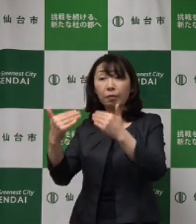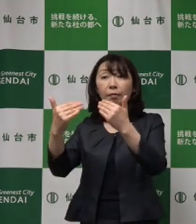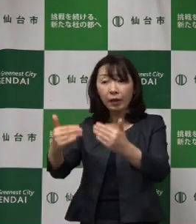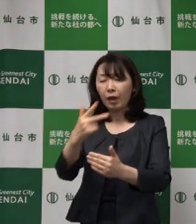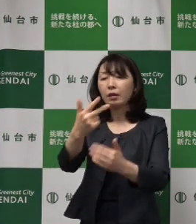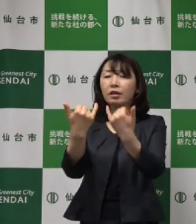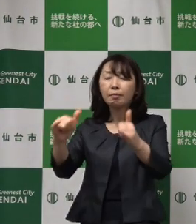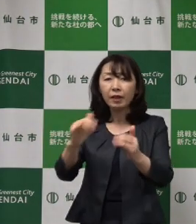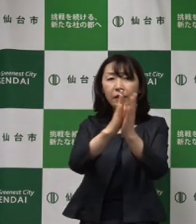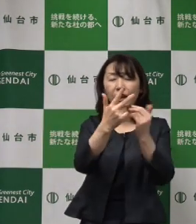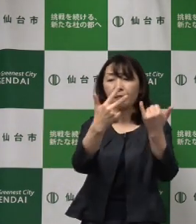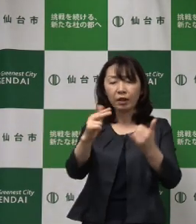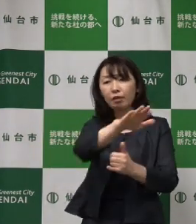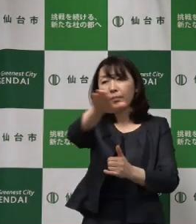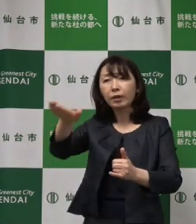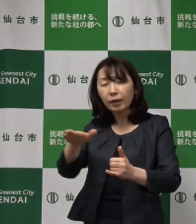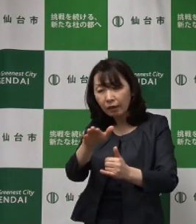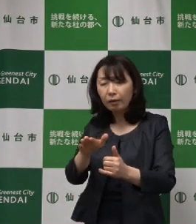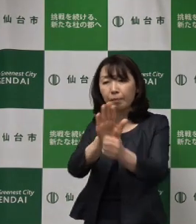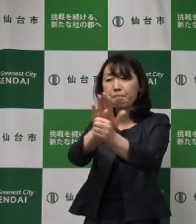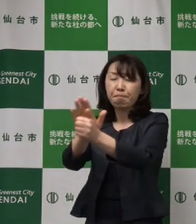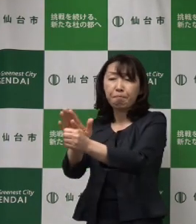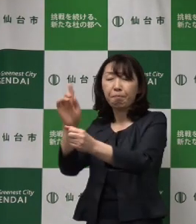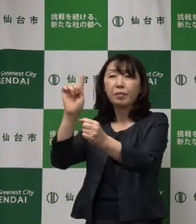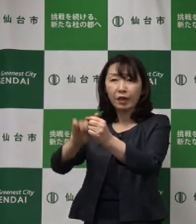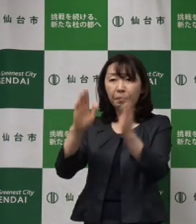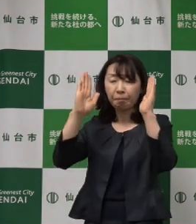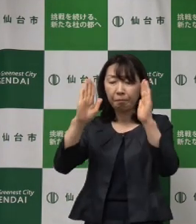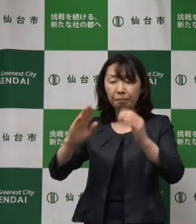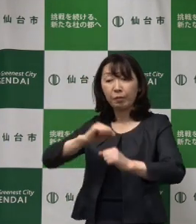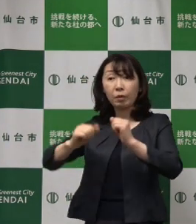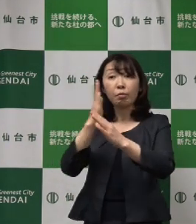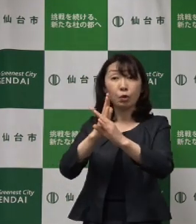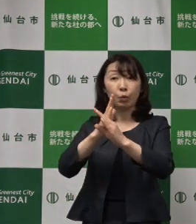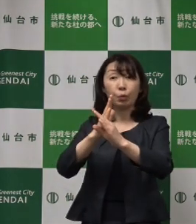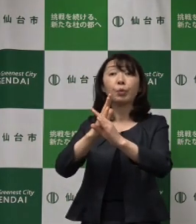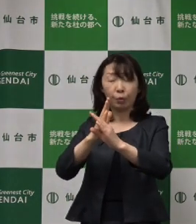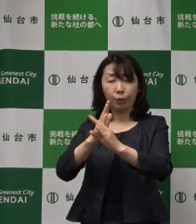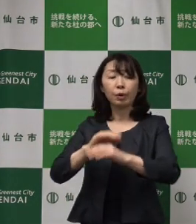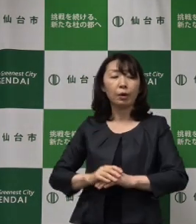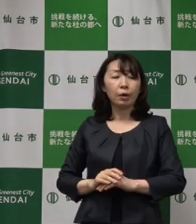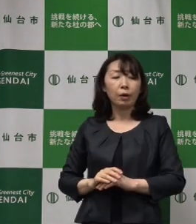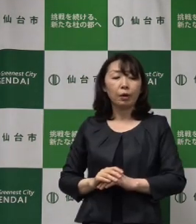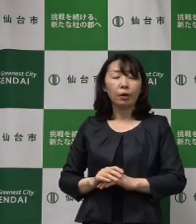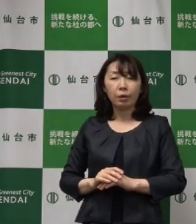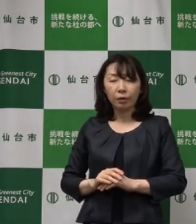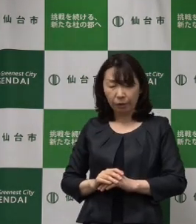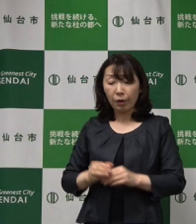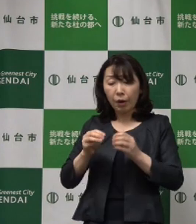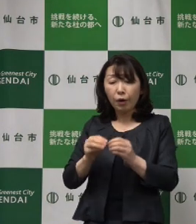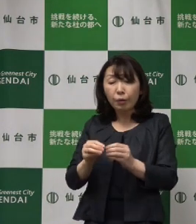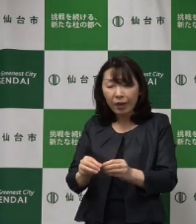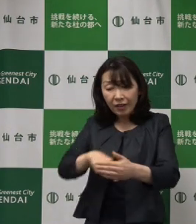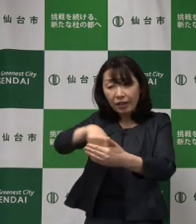民の皆様方のためになるのかというこの一心で取り組ませていただいております。詳しいことは申し述べられません